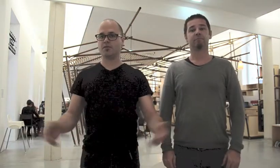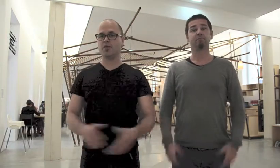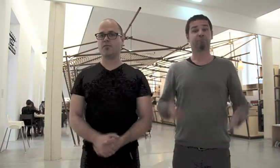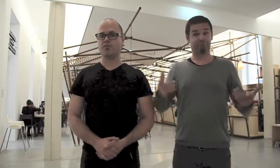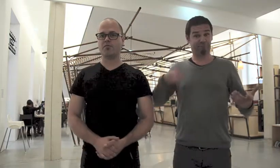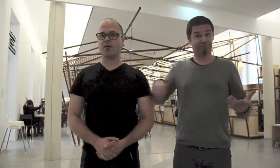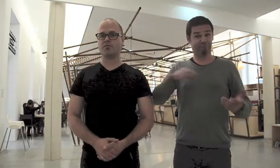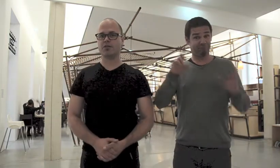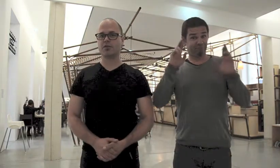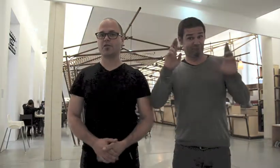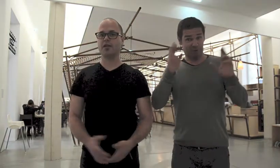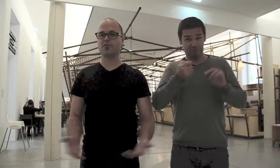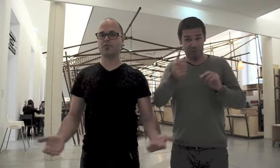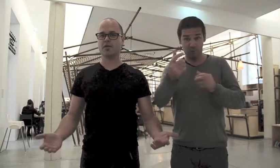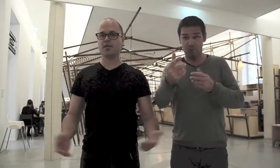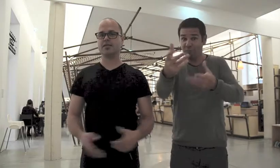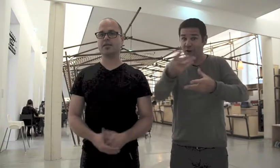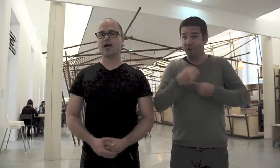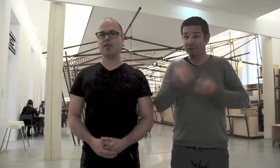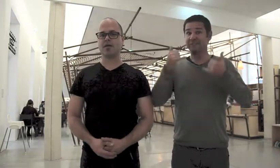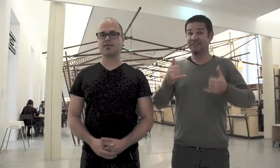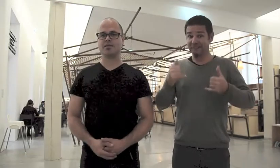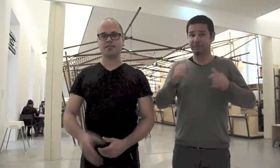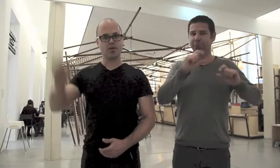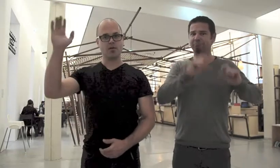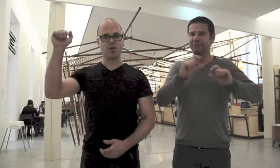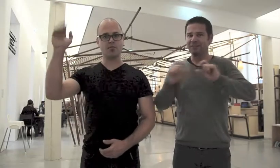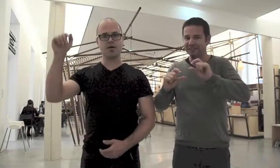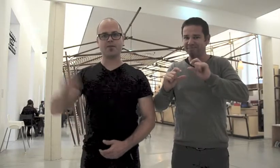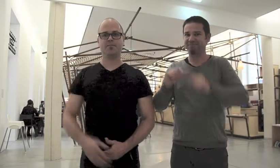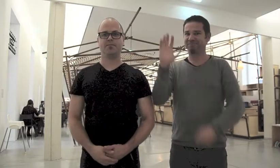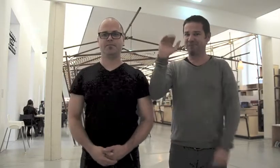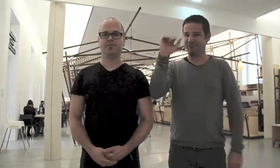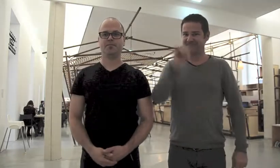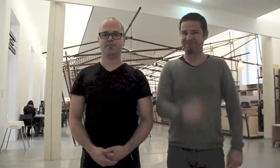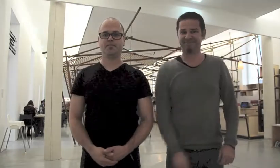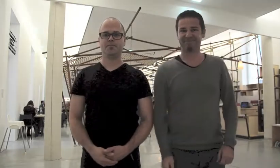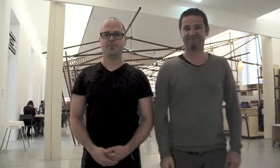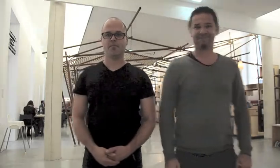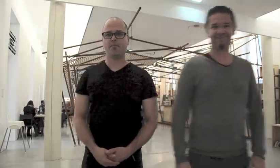Nous espérons pouvoir vous accueillir bientôt ici à la Panacée. Au revoir.